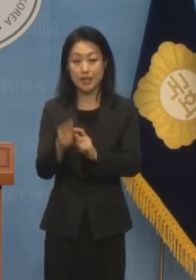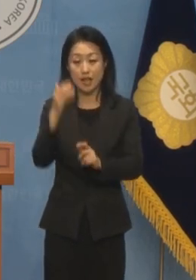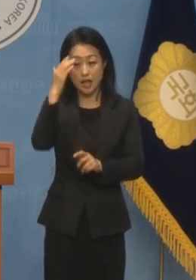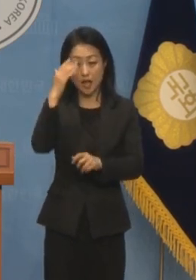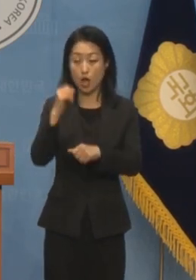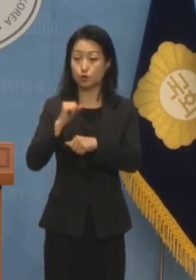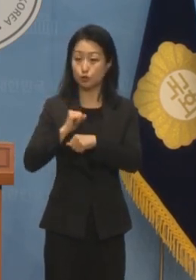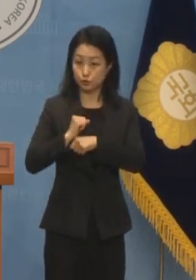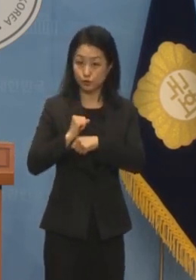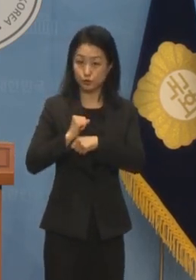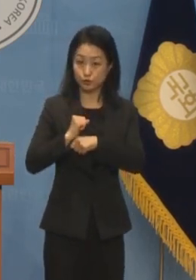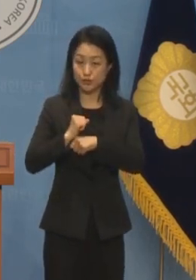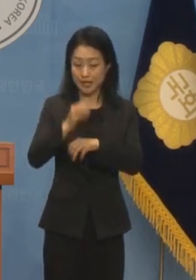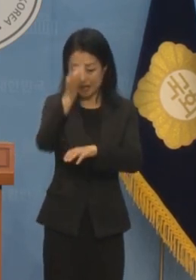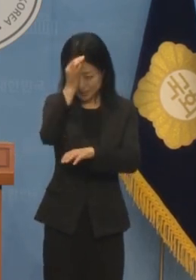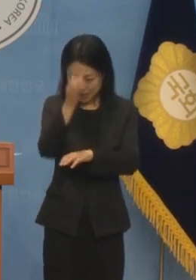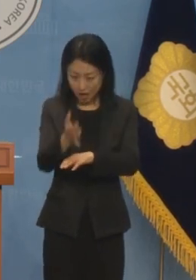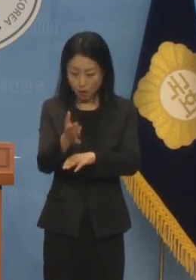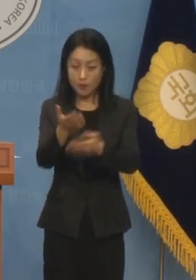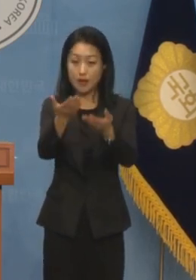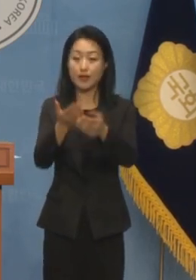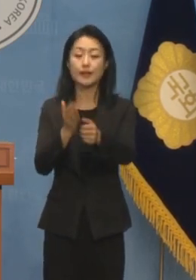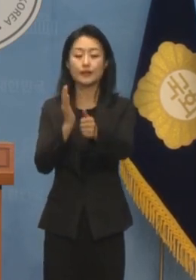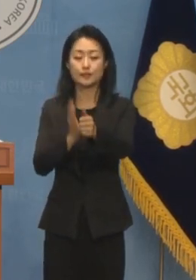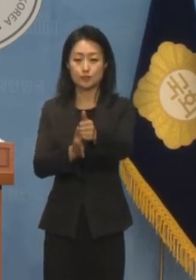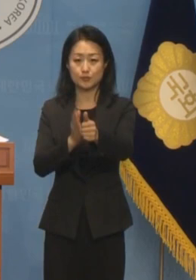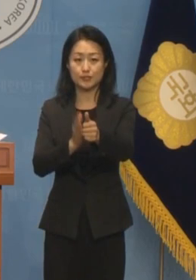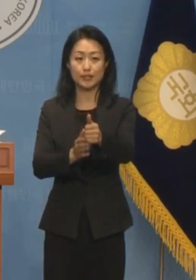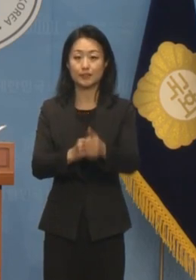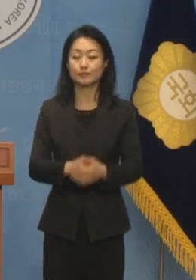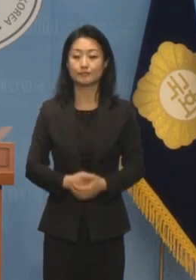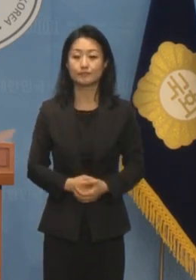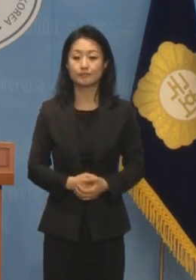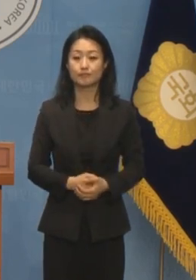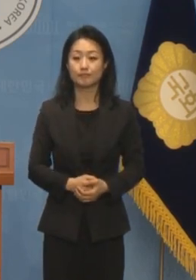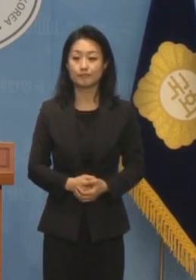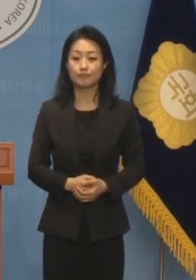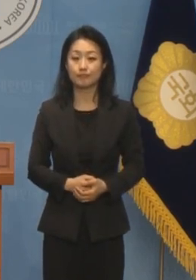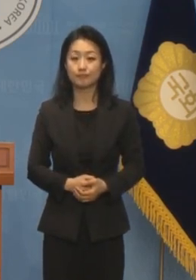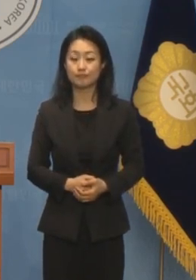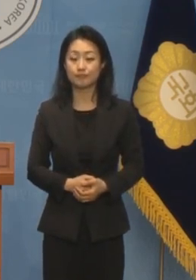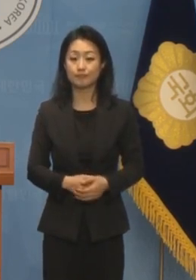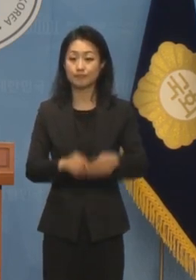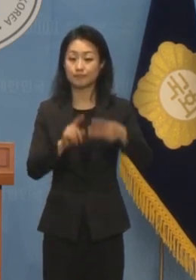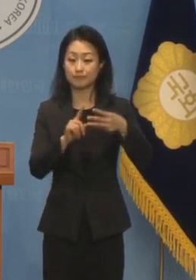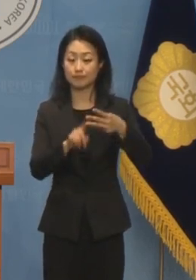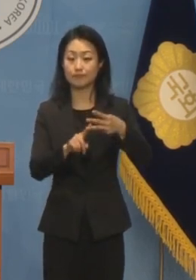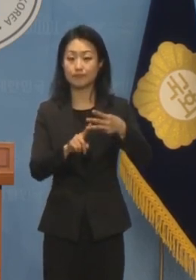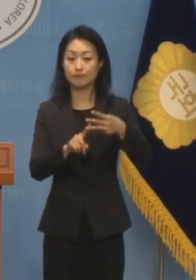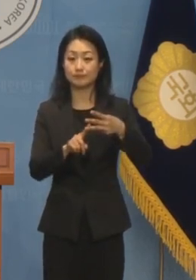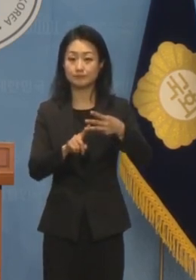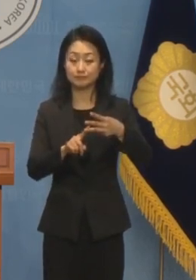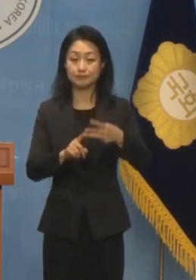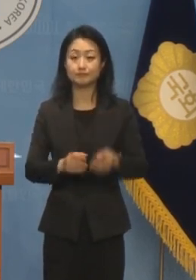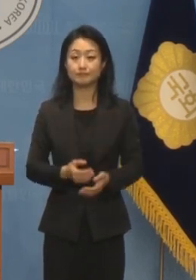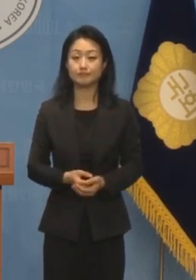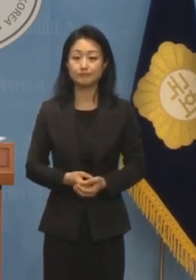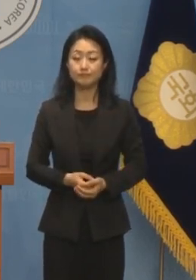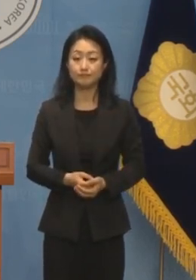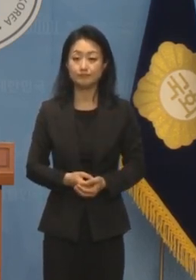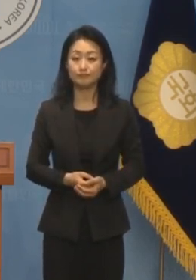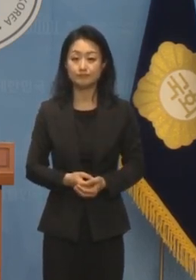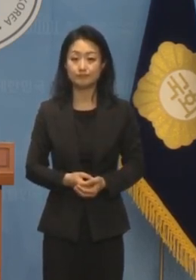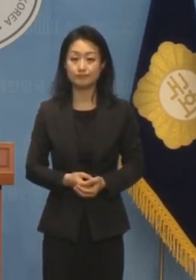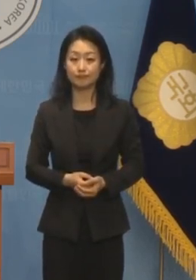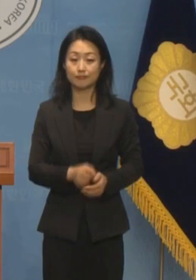사과를 할 것을 요구합니다. 세 번째로 말씀드리고 싶은 것은